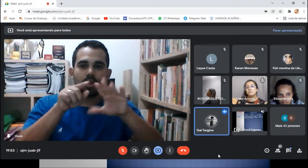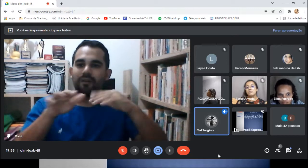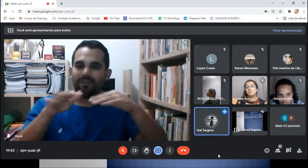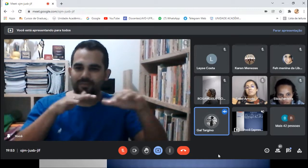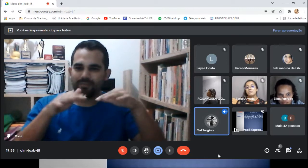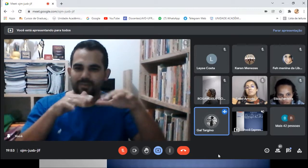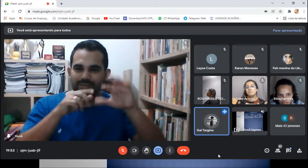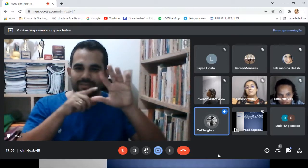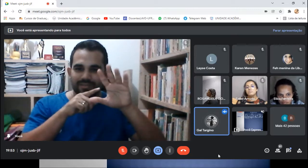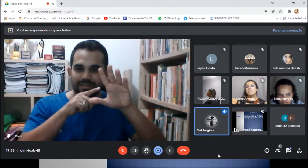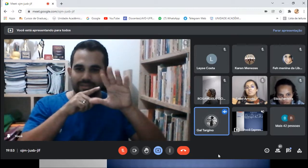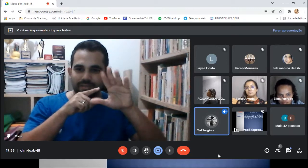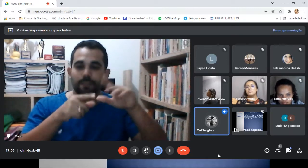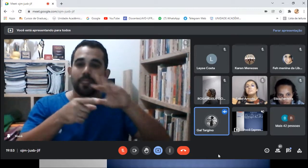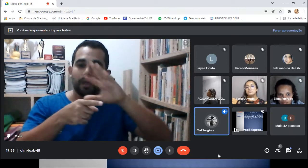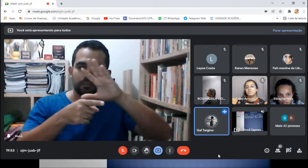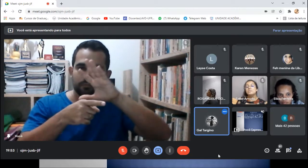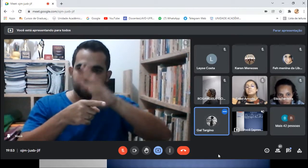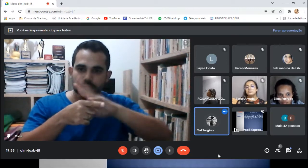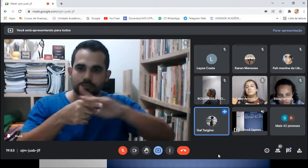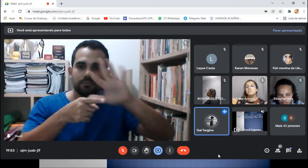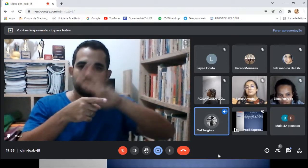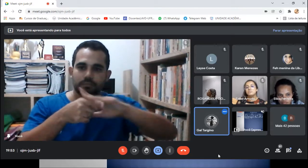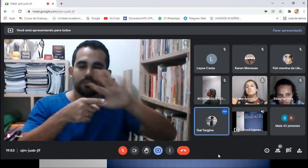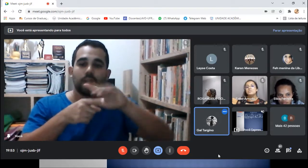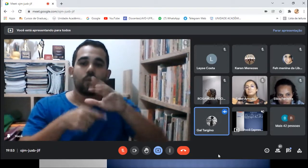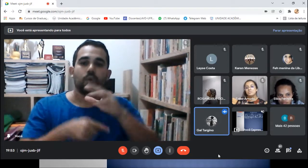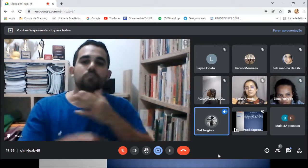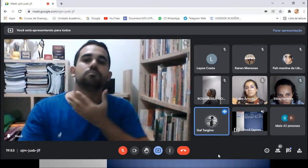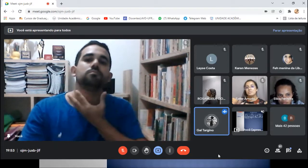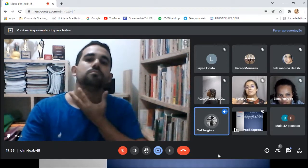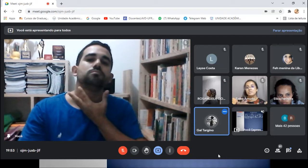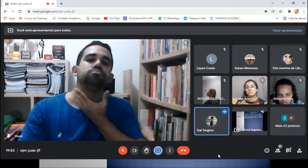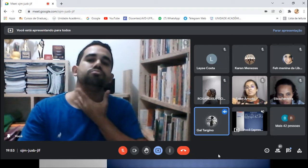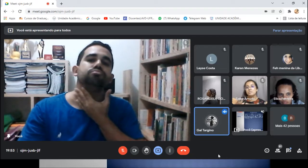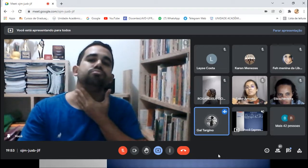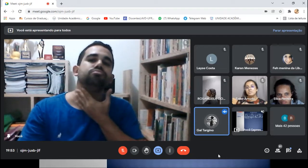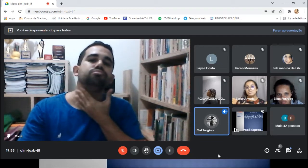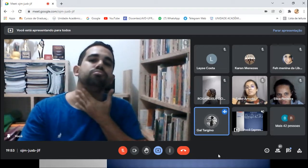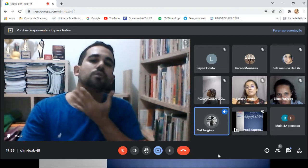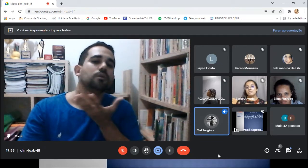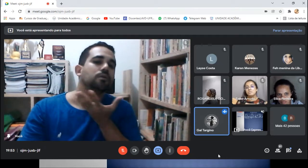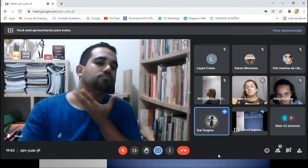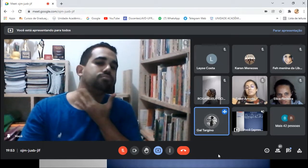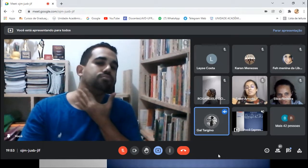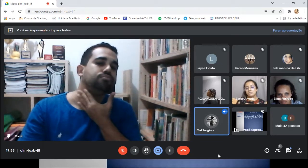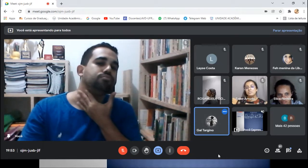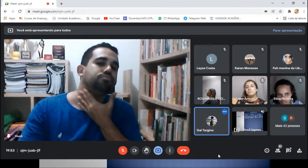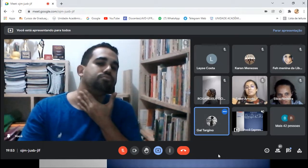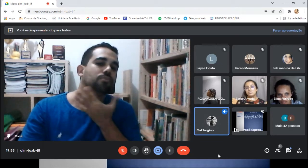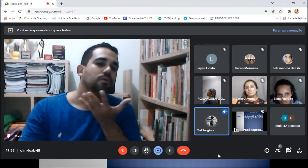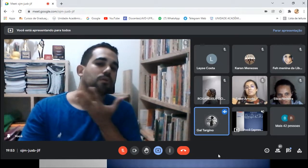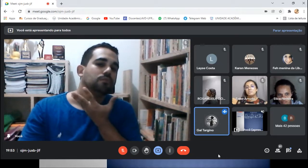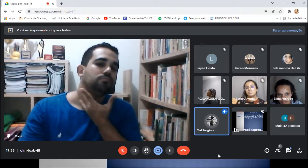fossem vibrações sonoras, né? Por isso, fonética é sinalizado assim, por causa da